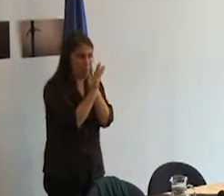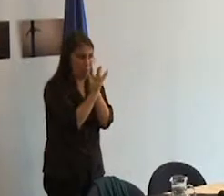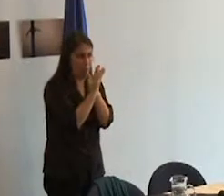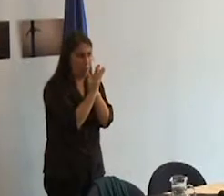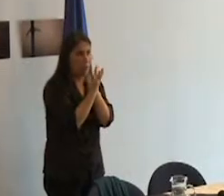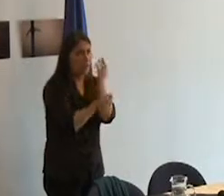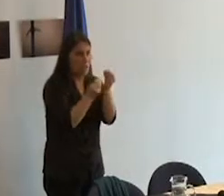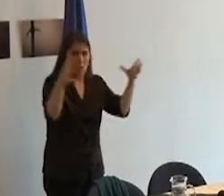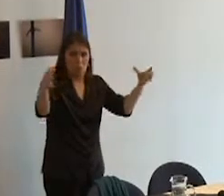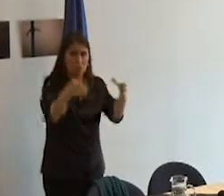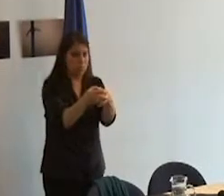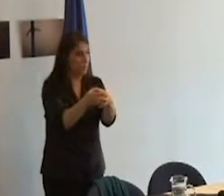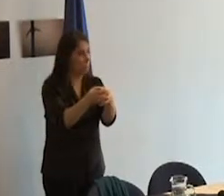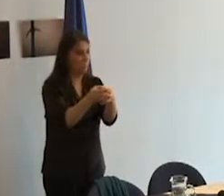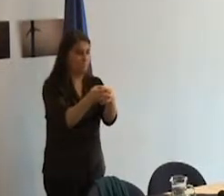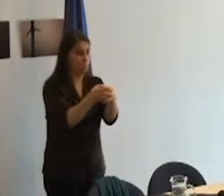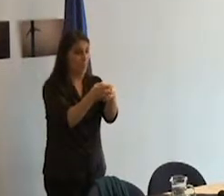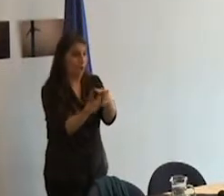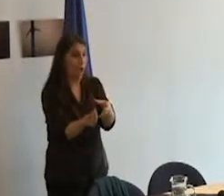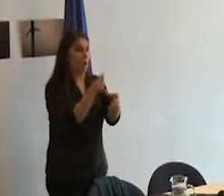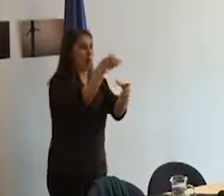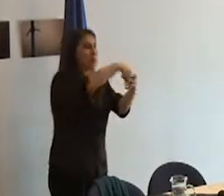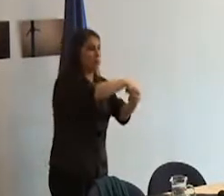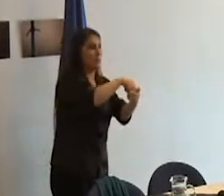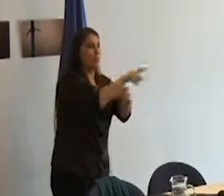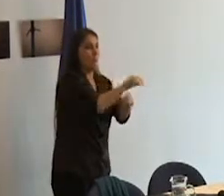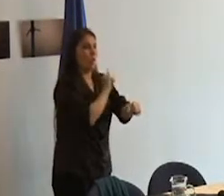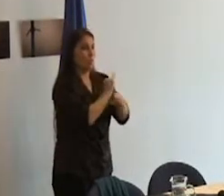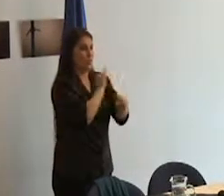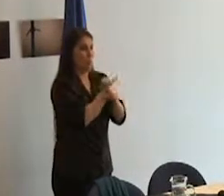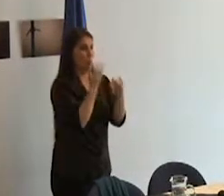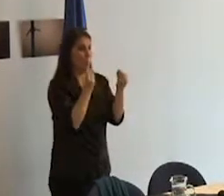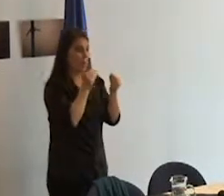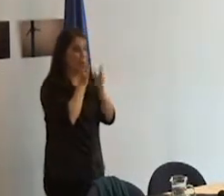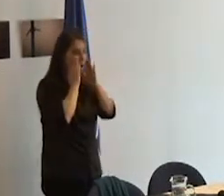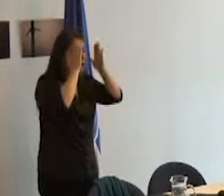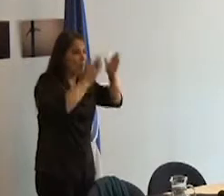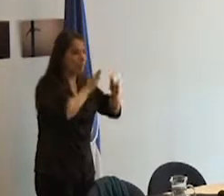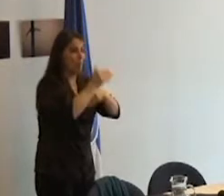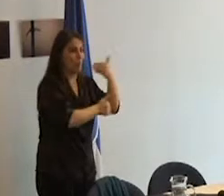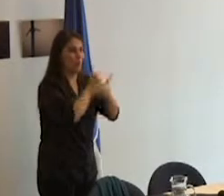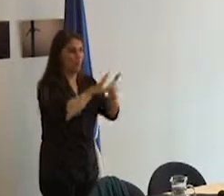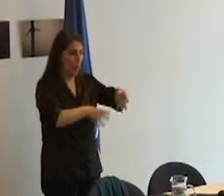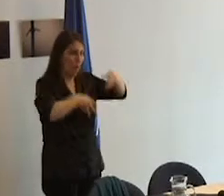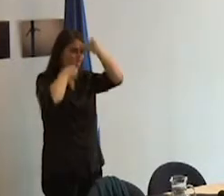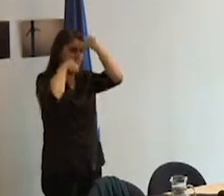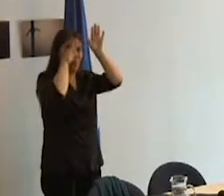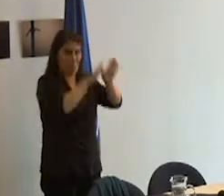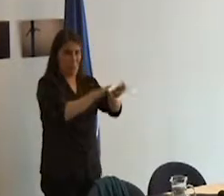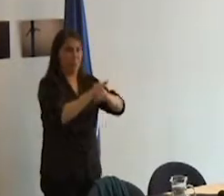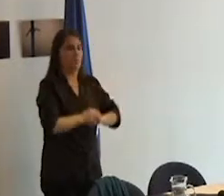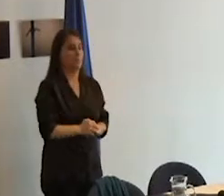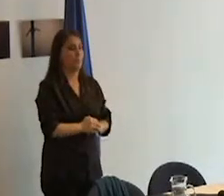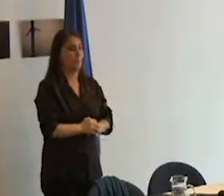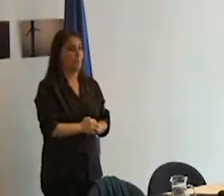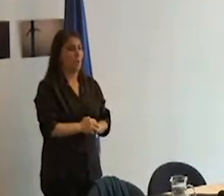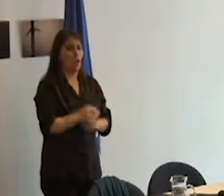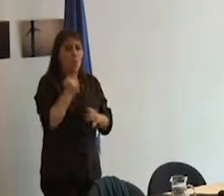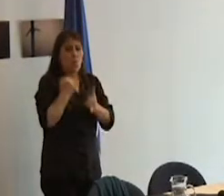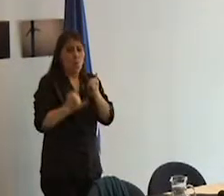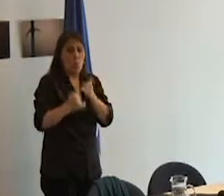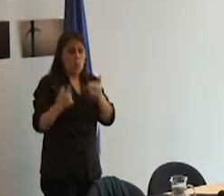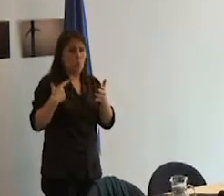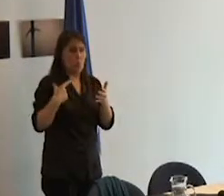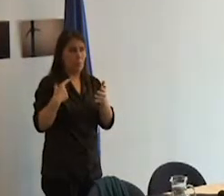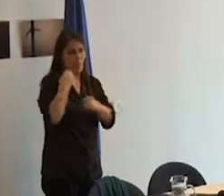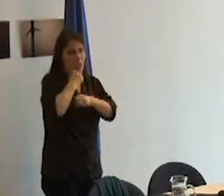en centros de atención para el desarrollo de sus procesos de aprendizaje. Surgen durante los últimos años del